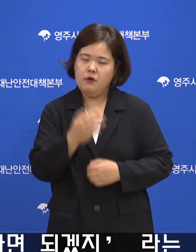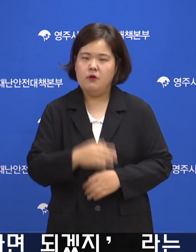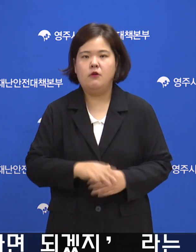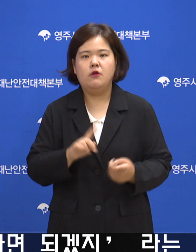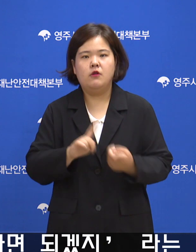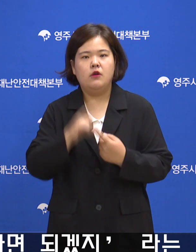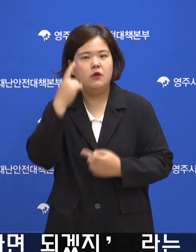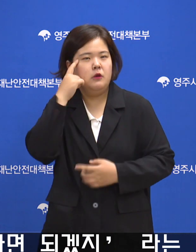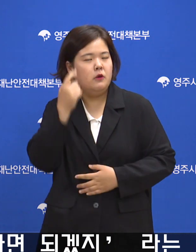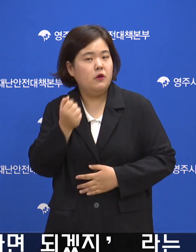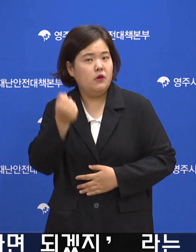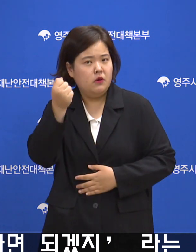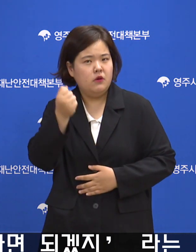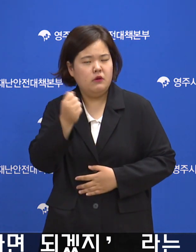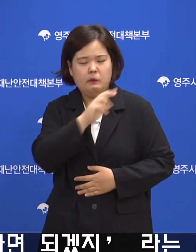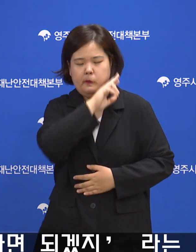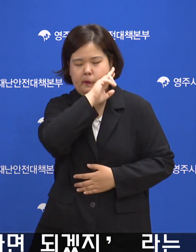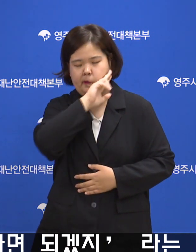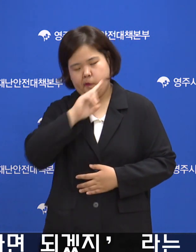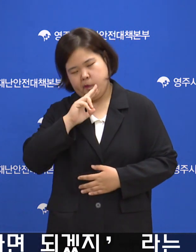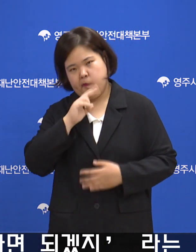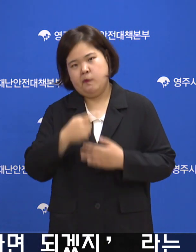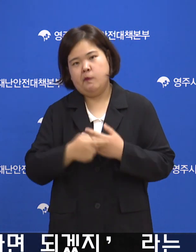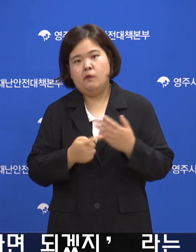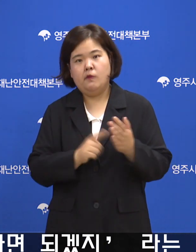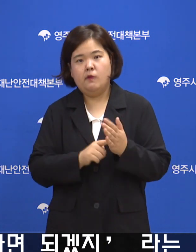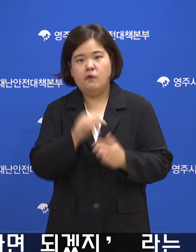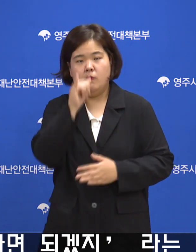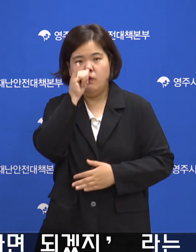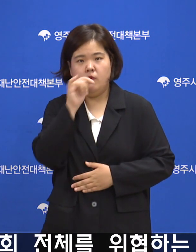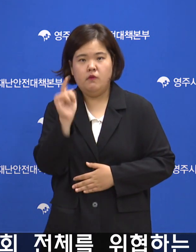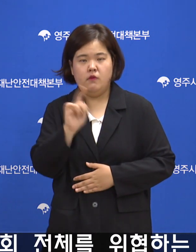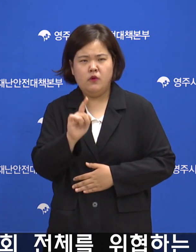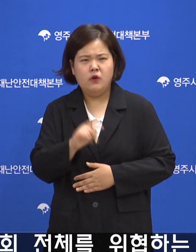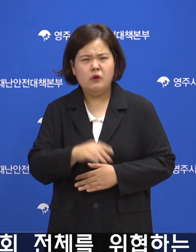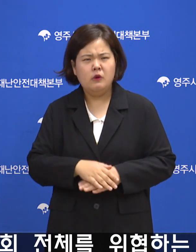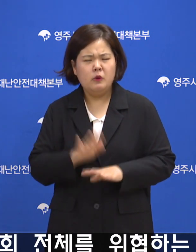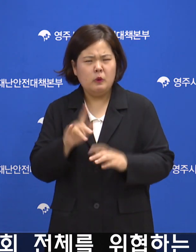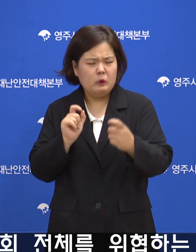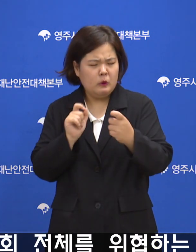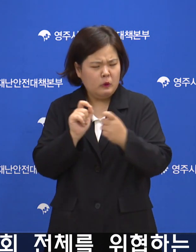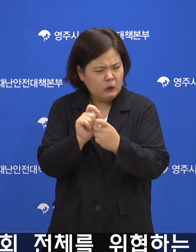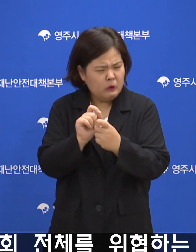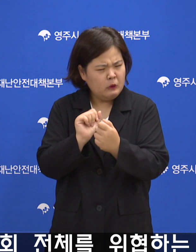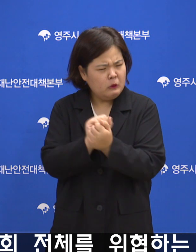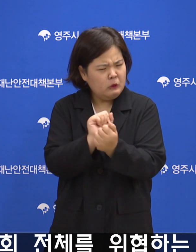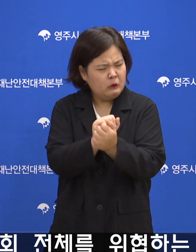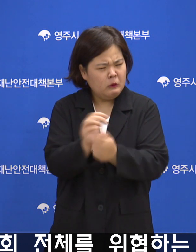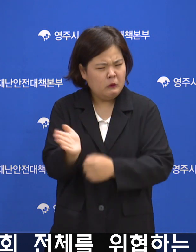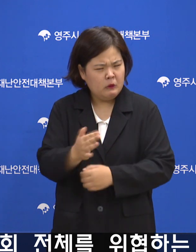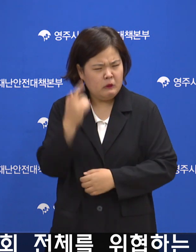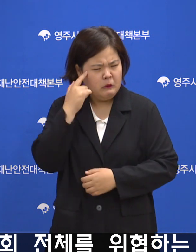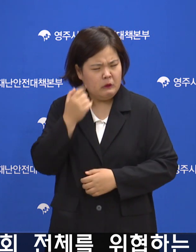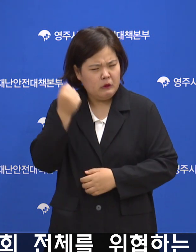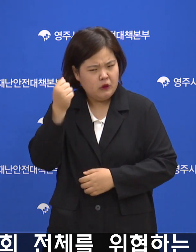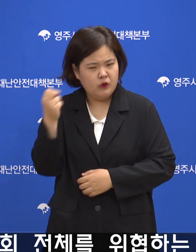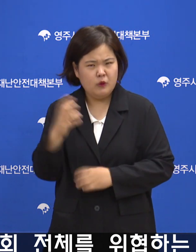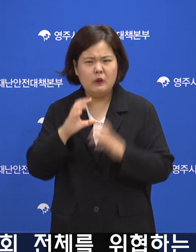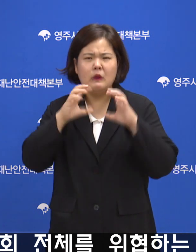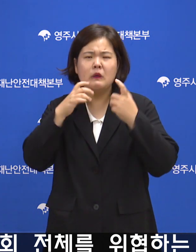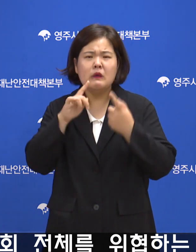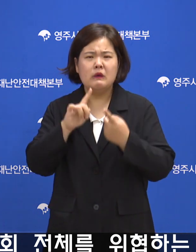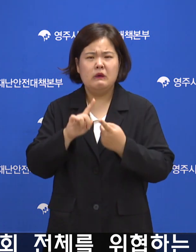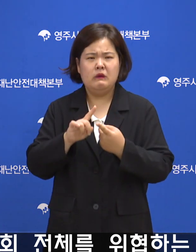되겠지라는 다소 느슨해진 마음이 애써 찾아가고 있는 일상과 또 아이들을 비롯한 지역사회